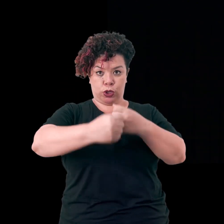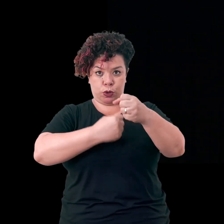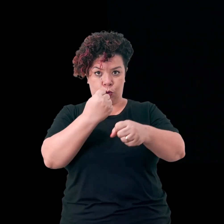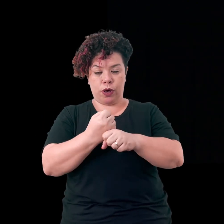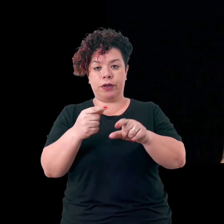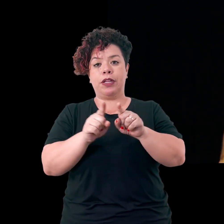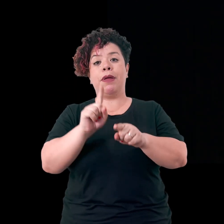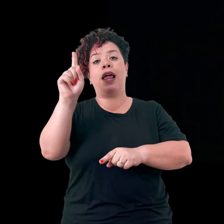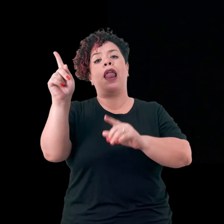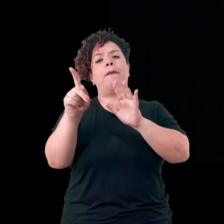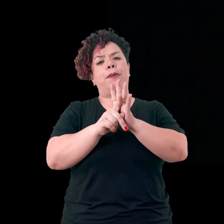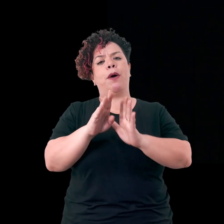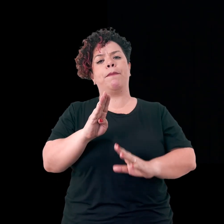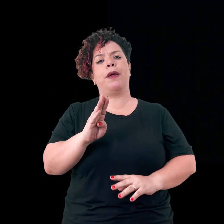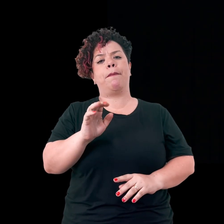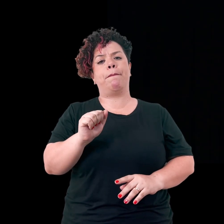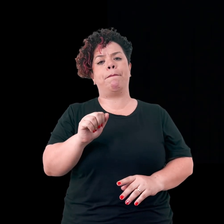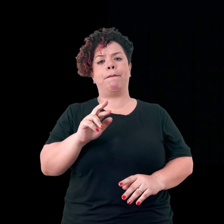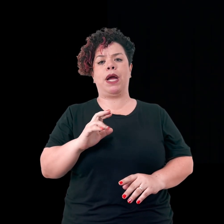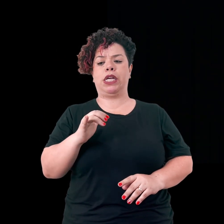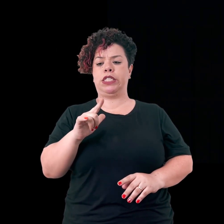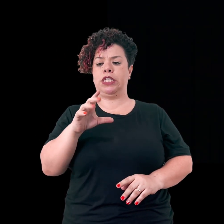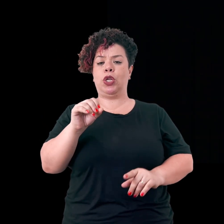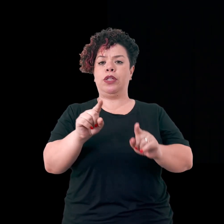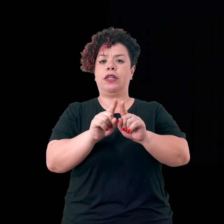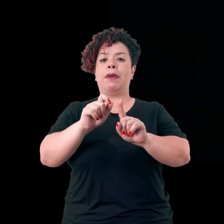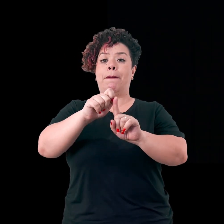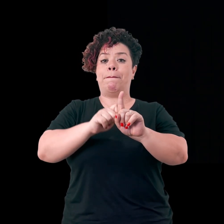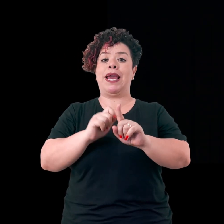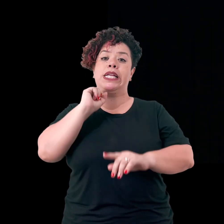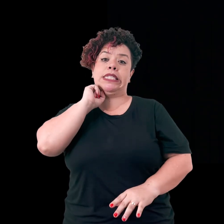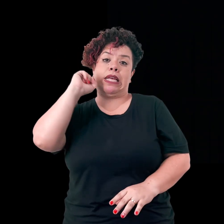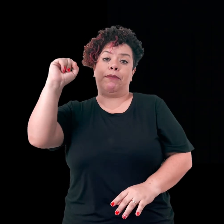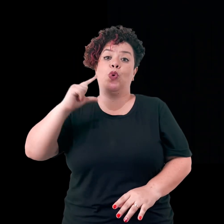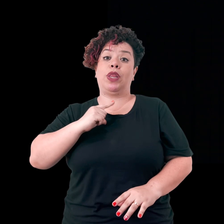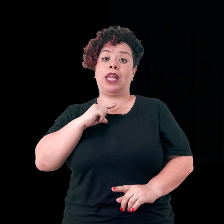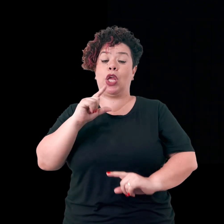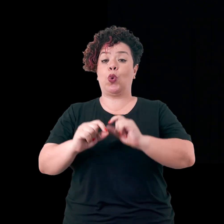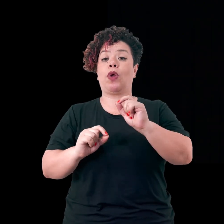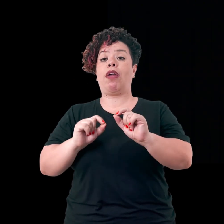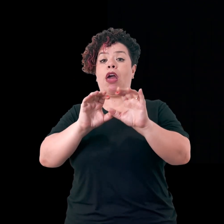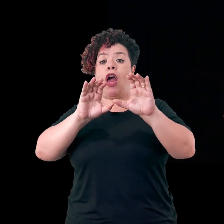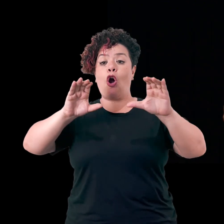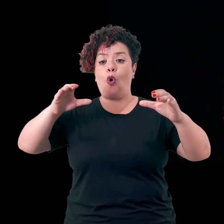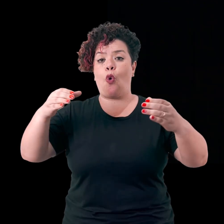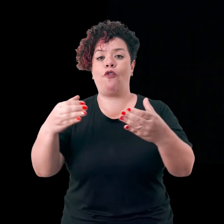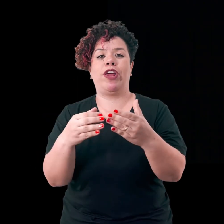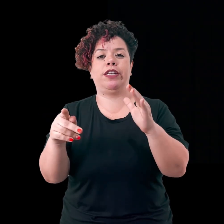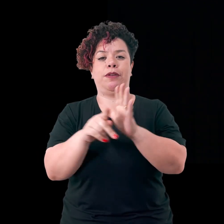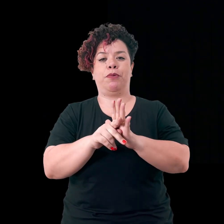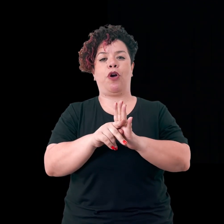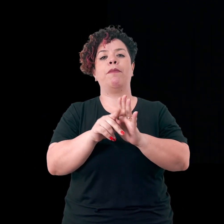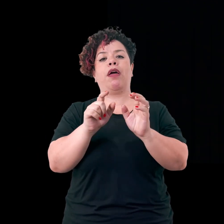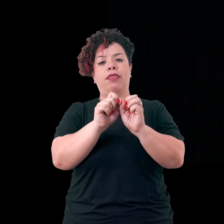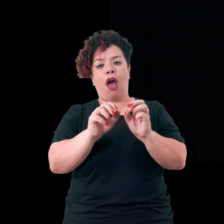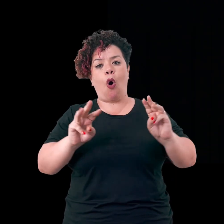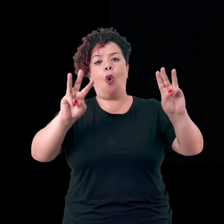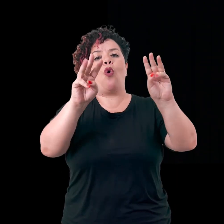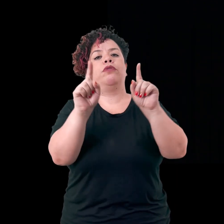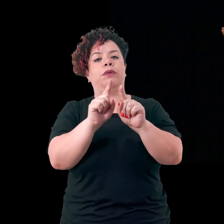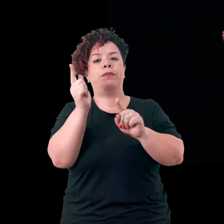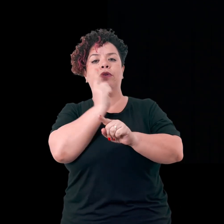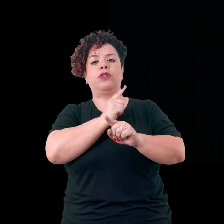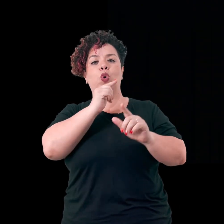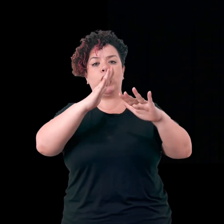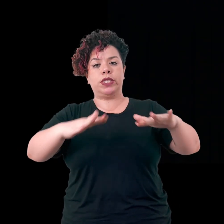Barcelona, em abril, vai ter a Conferência da ONU sobre a Década do Oceano. Se programe, e depois,